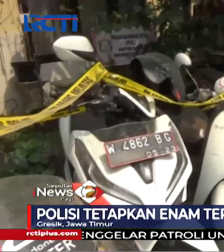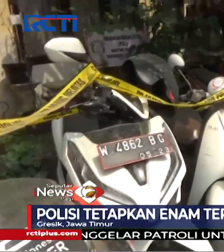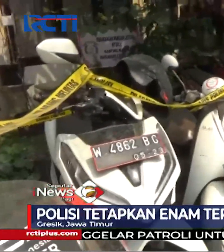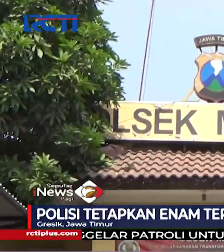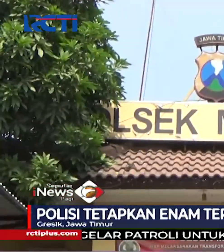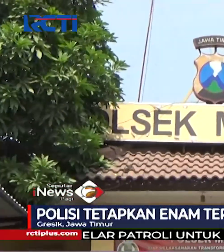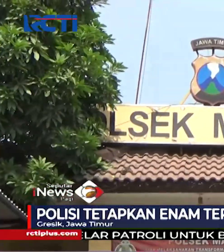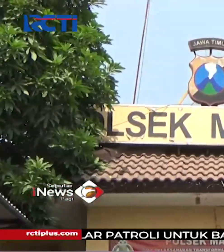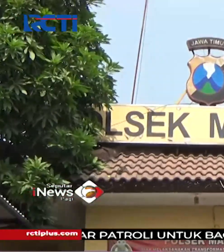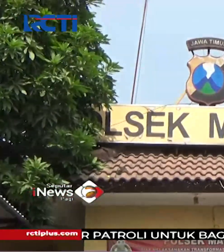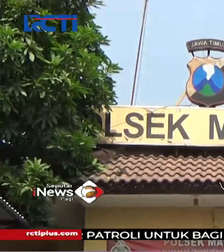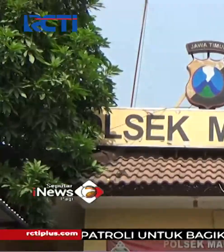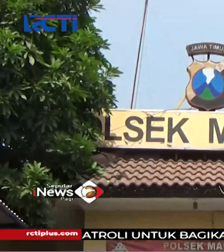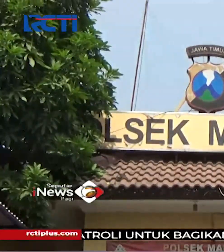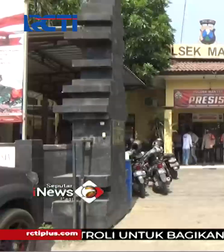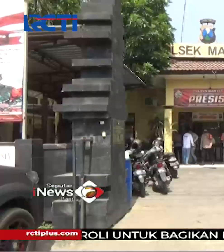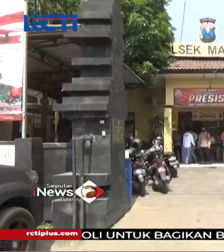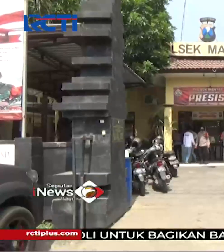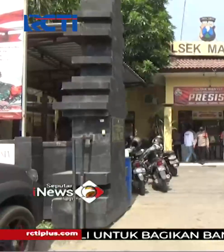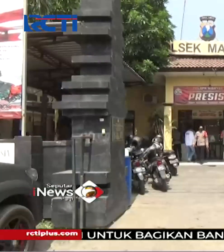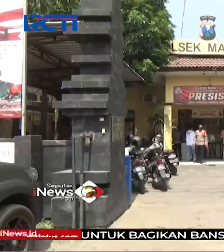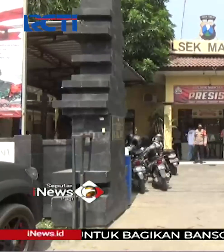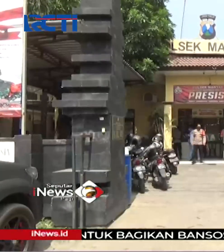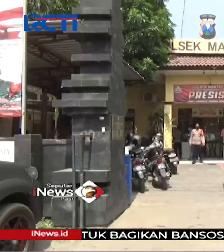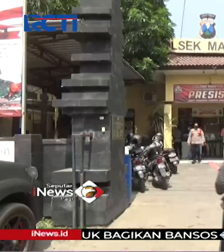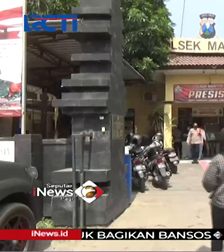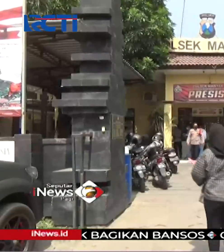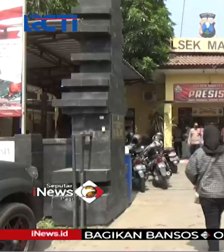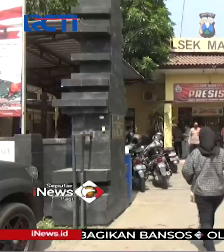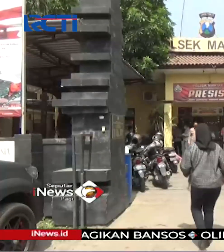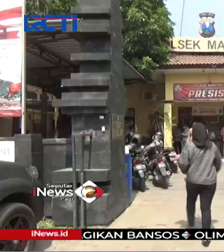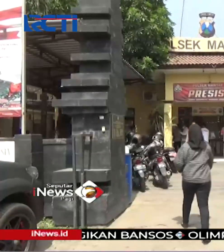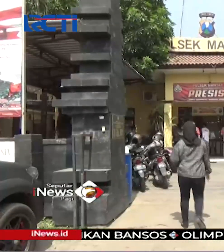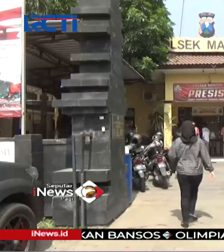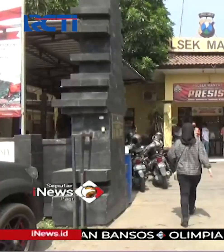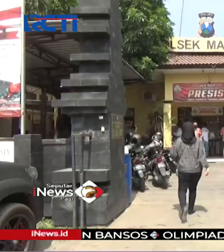5 tahun penjara. Dari Gresik, Jawa Timur, Agus Ismanto, iNews, melaporkan.